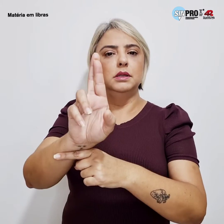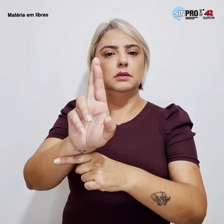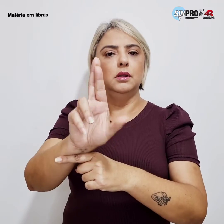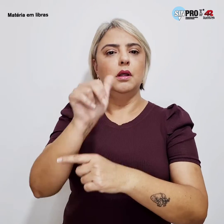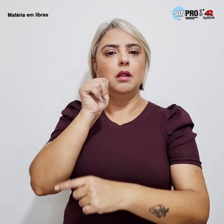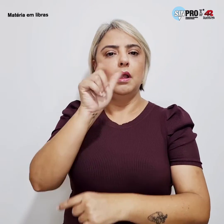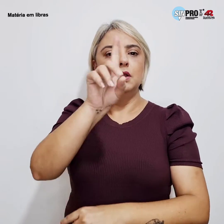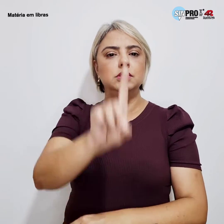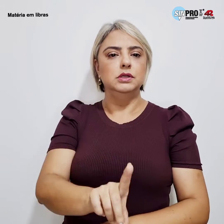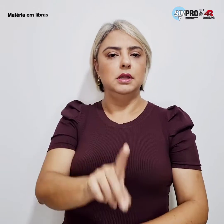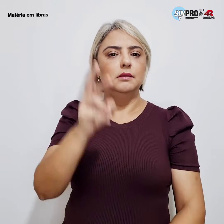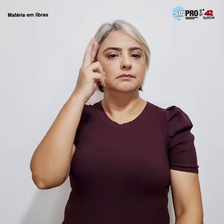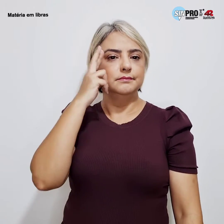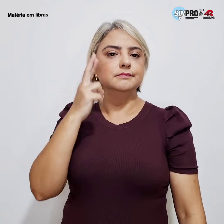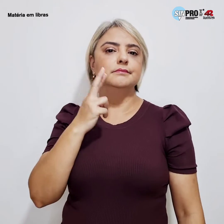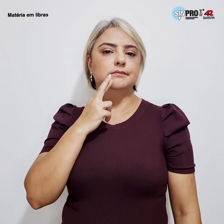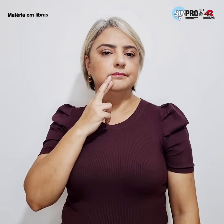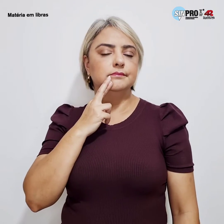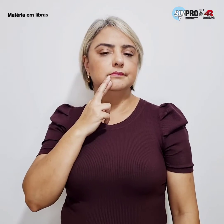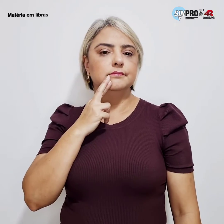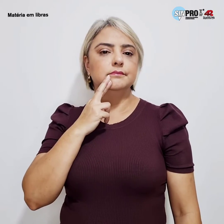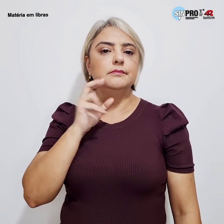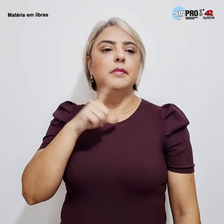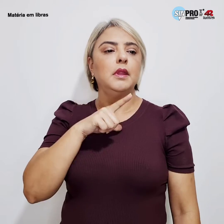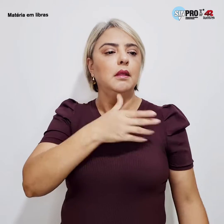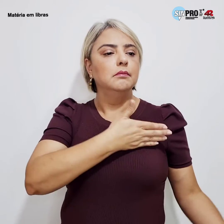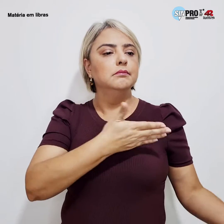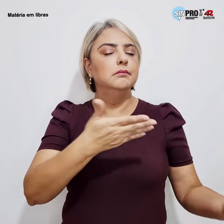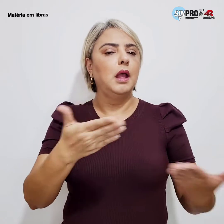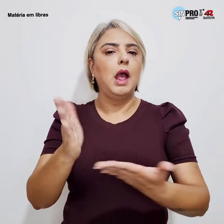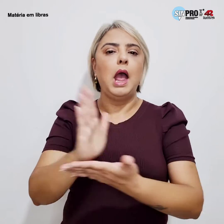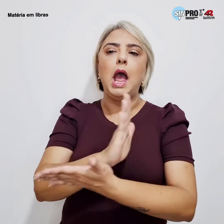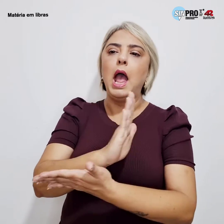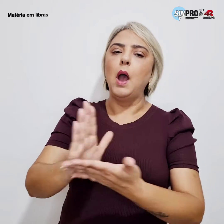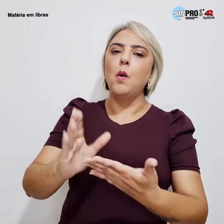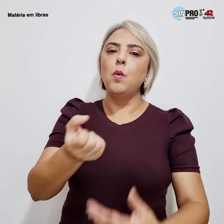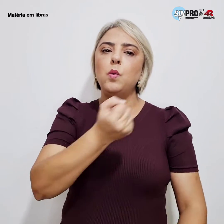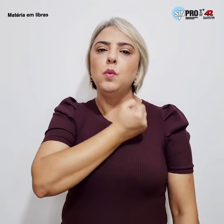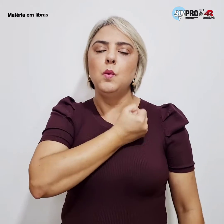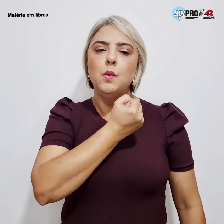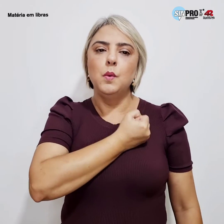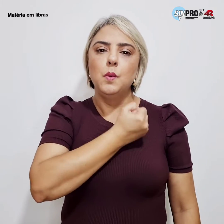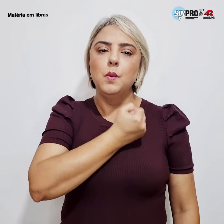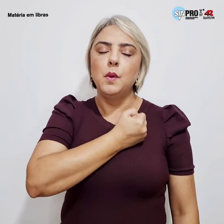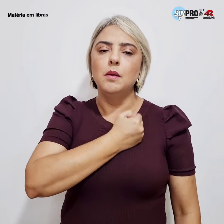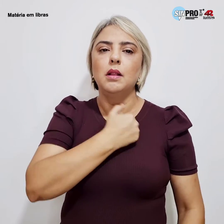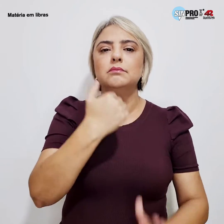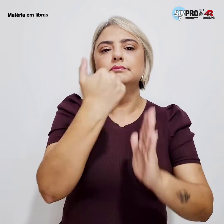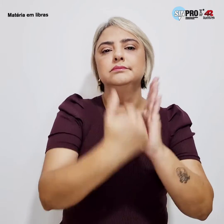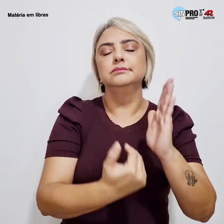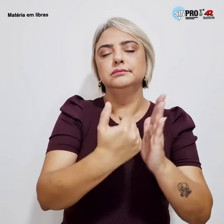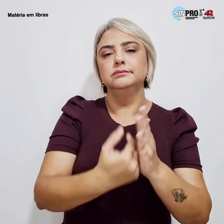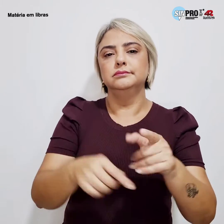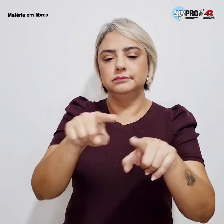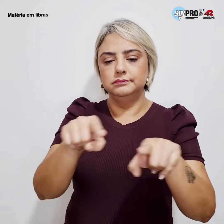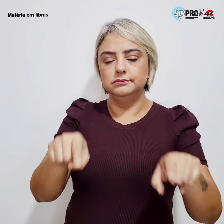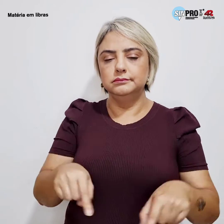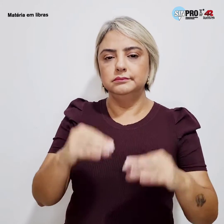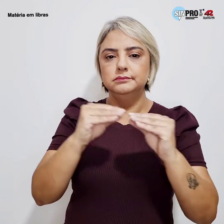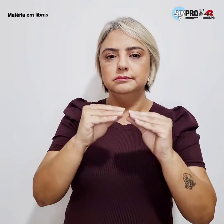diretora Rosilene Correia, trouxe alguns números sobre a redução das turmas de EJA no Distrito